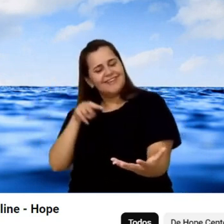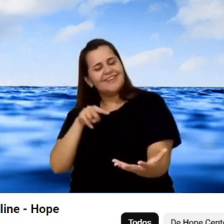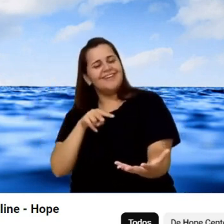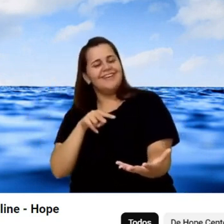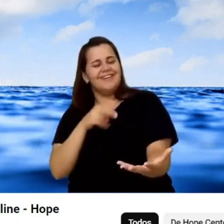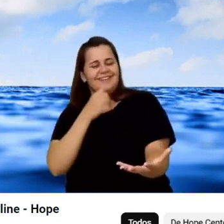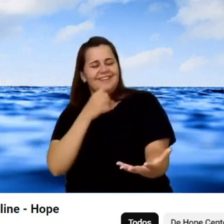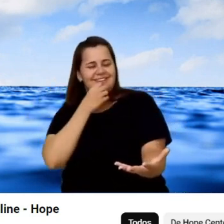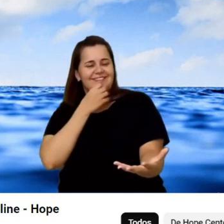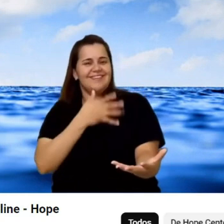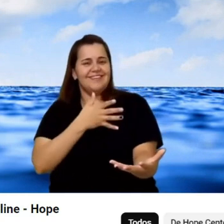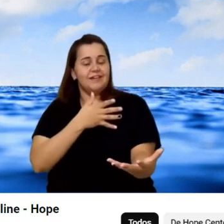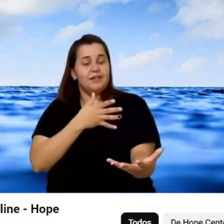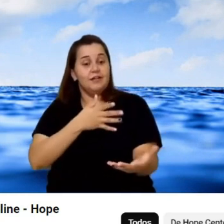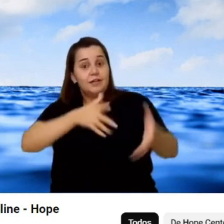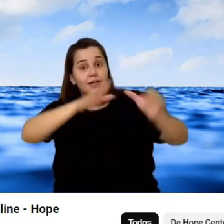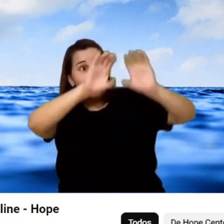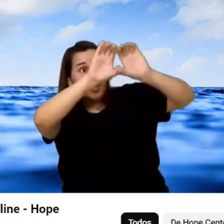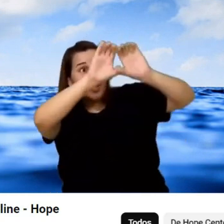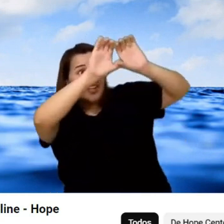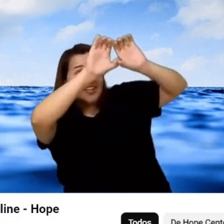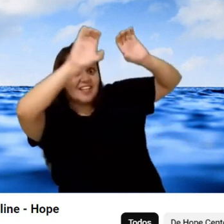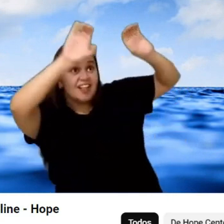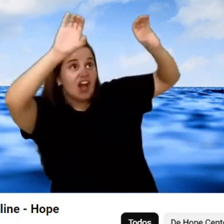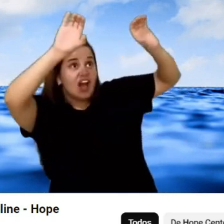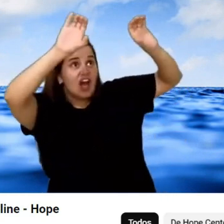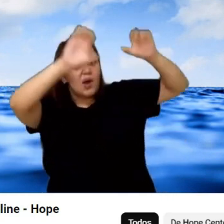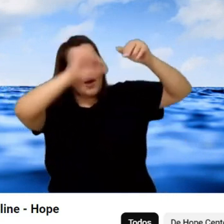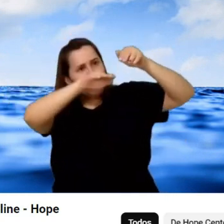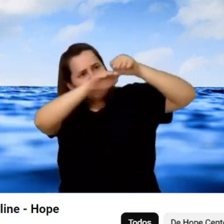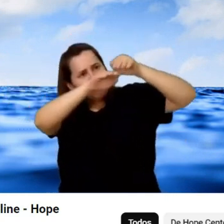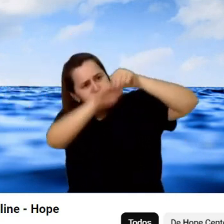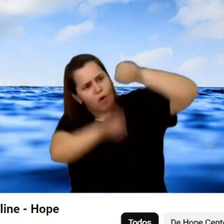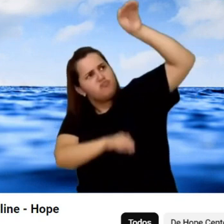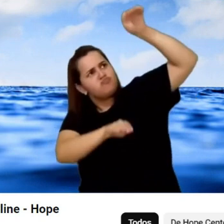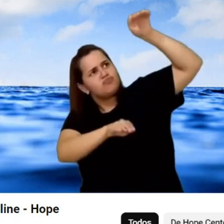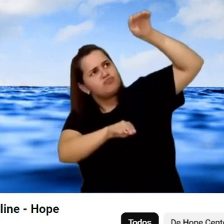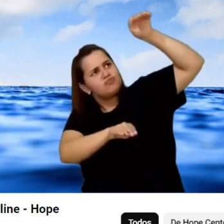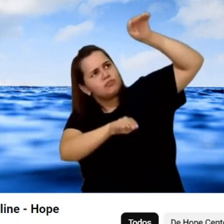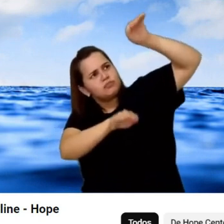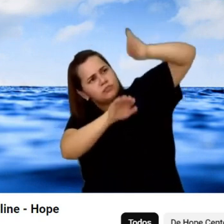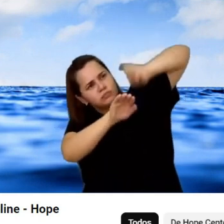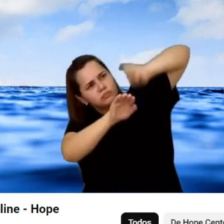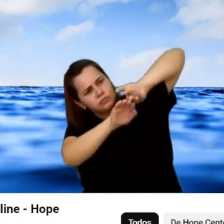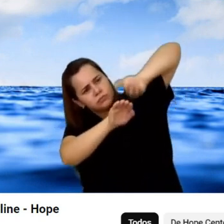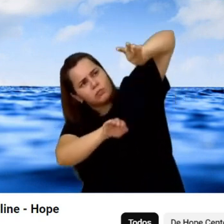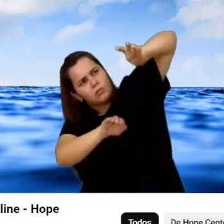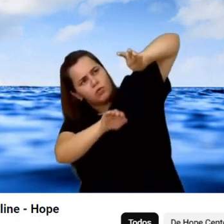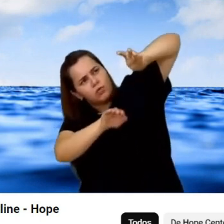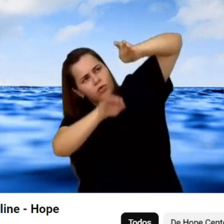ele separou entre terra e céu. Pode parar um pouquinho,